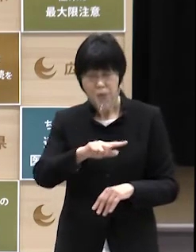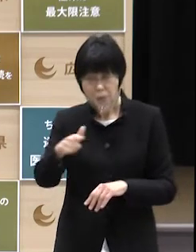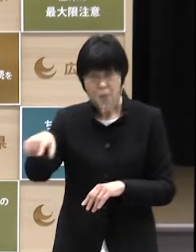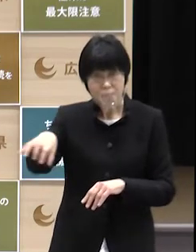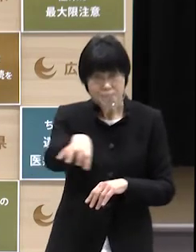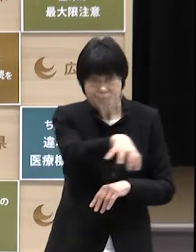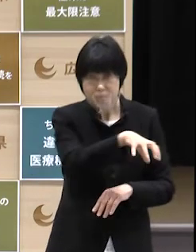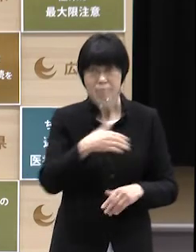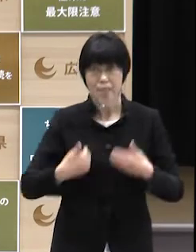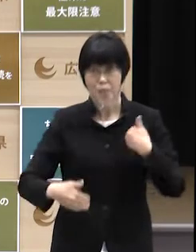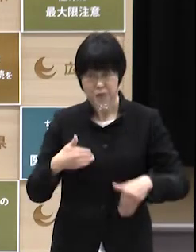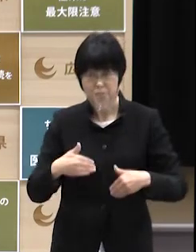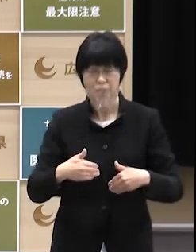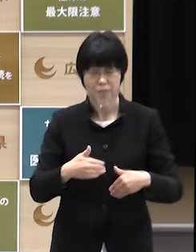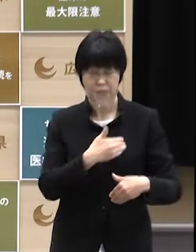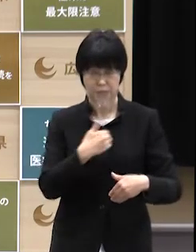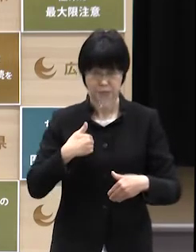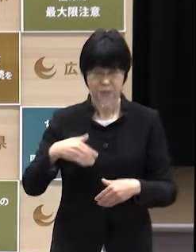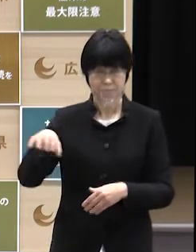も、